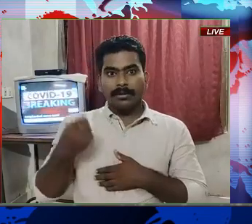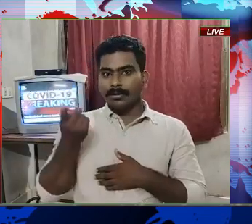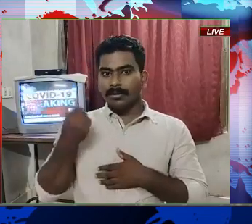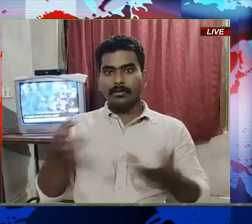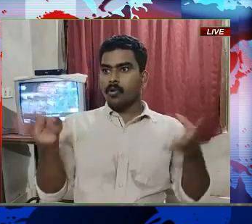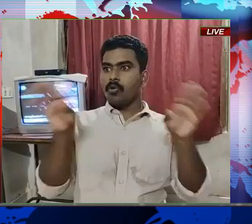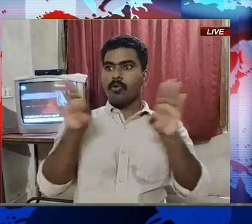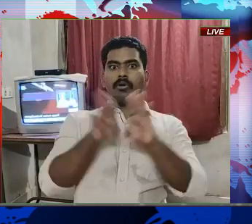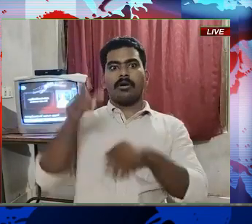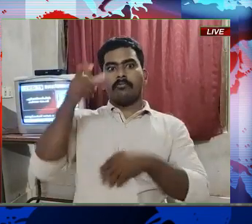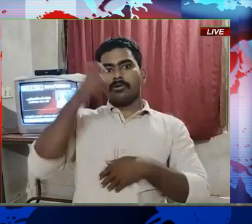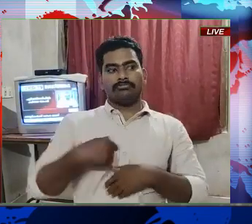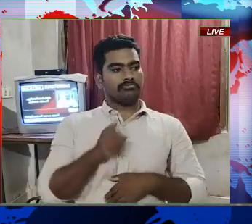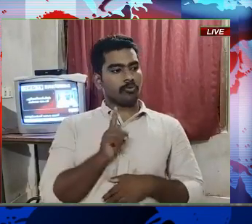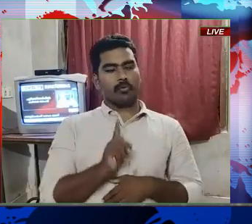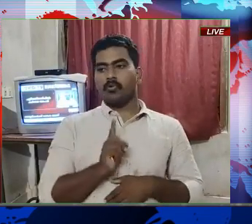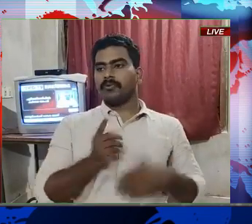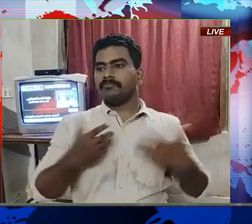അവിടെ കുടുങ്ങിപ്പോയിട്ടുണ്ട്.